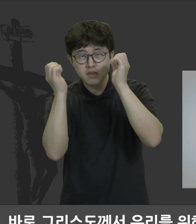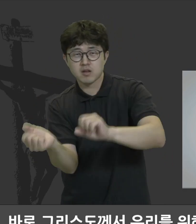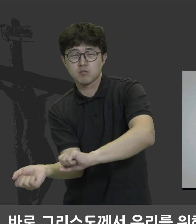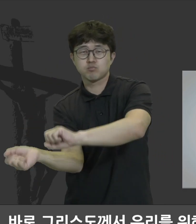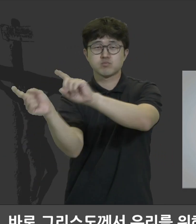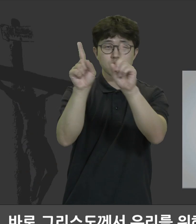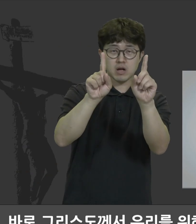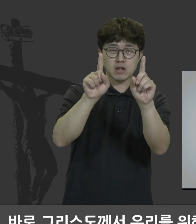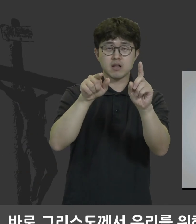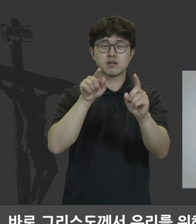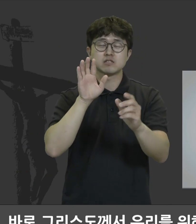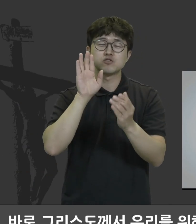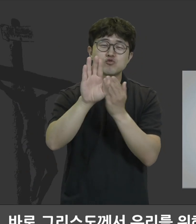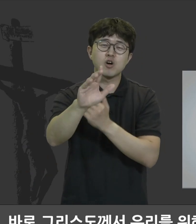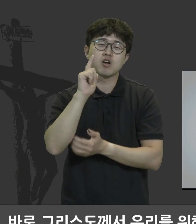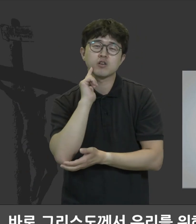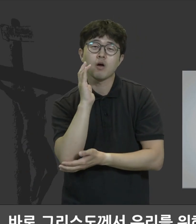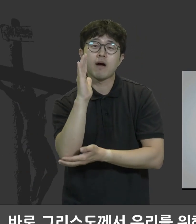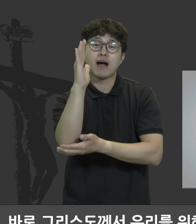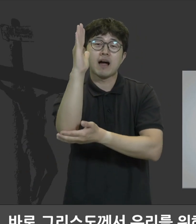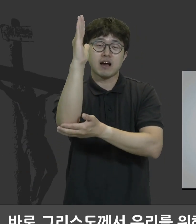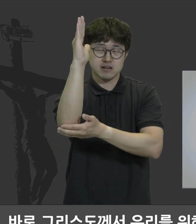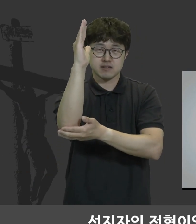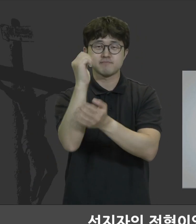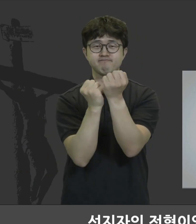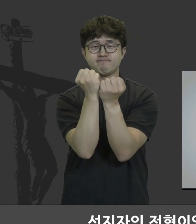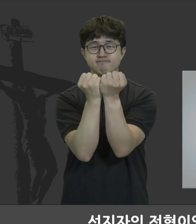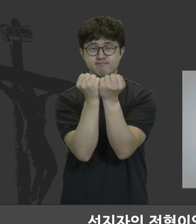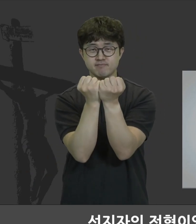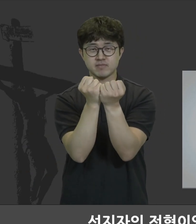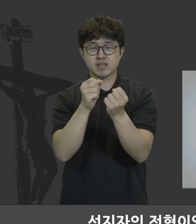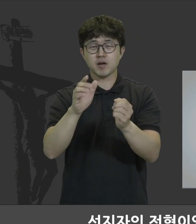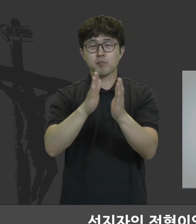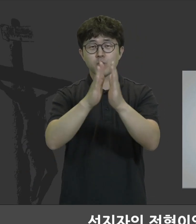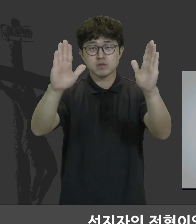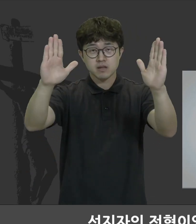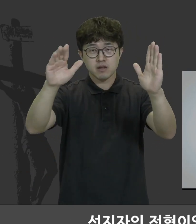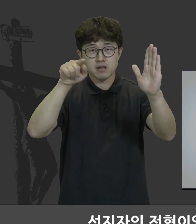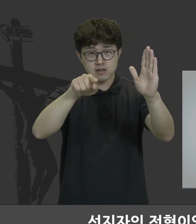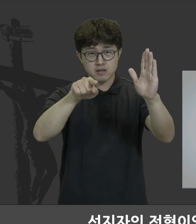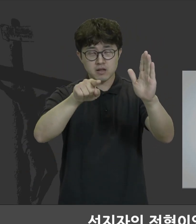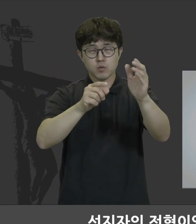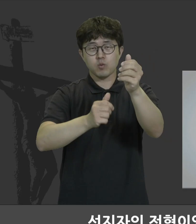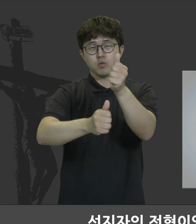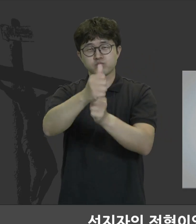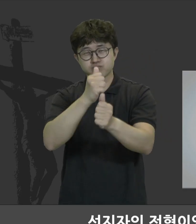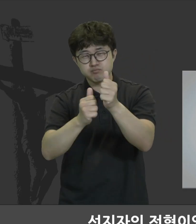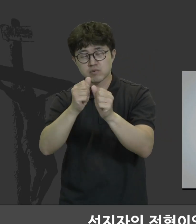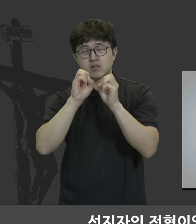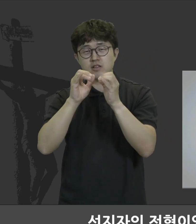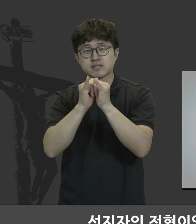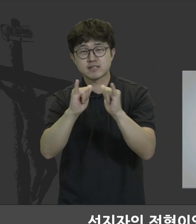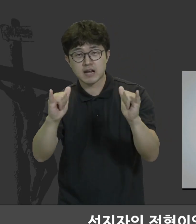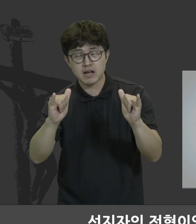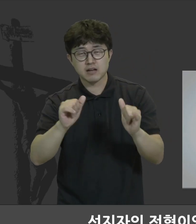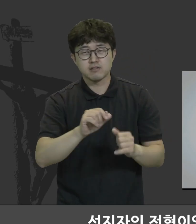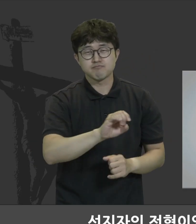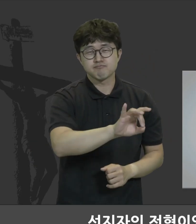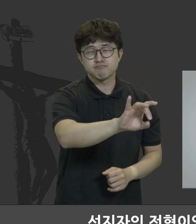이후에 받으실 영광입니다. 선지자의 전형이었던 모세와 같은 방식으로 사역했던